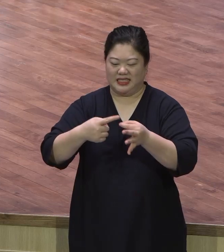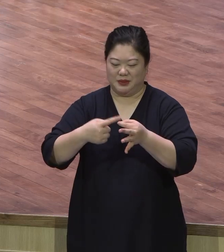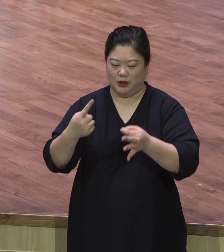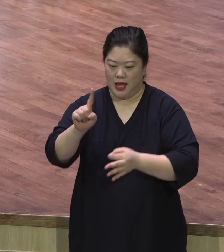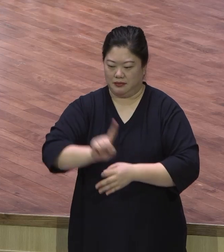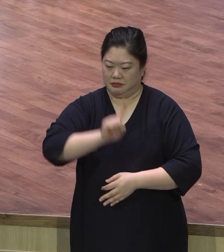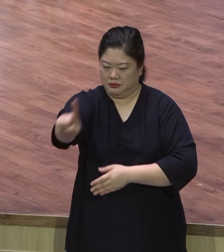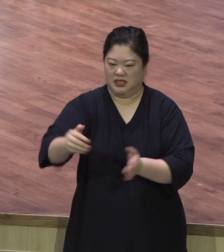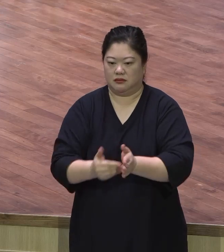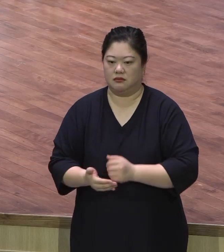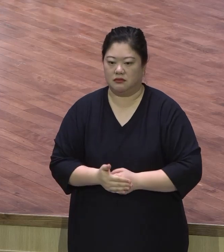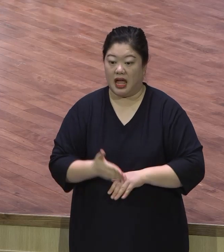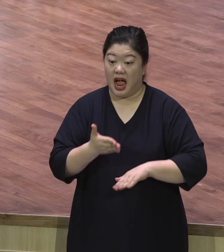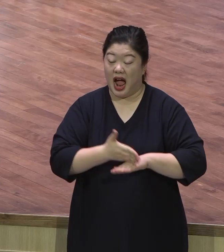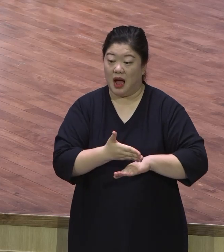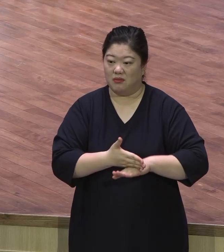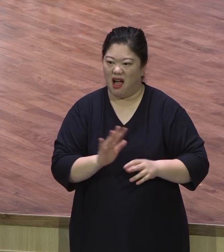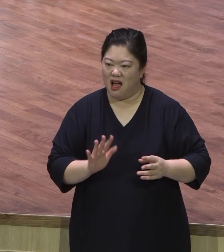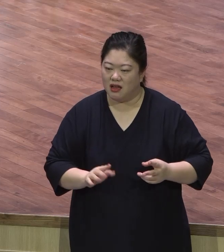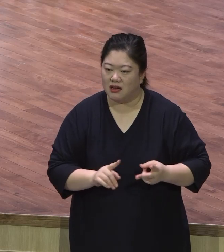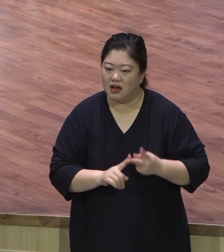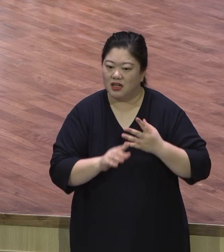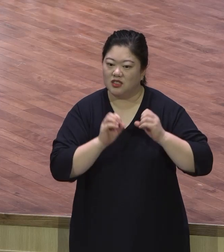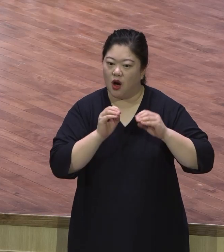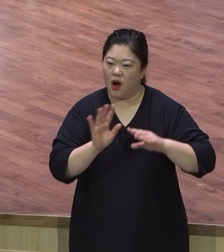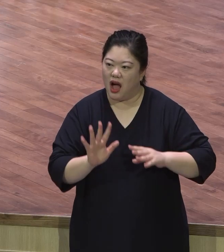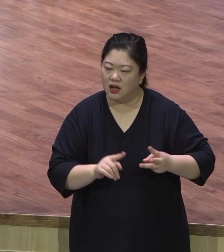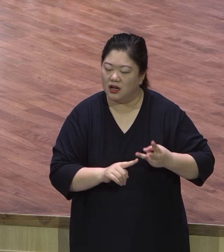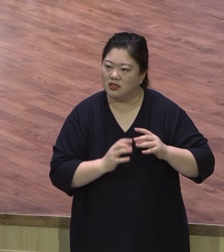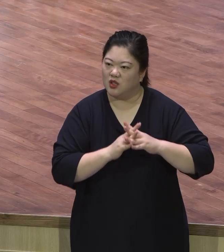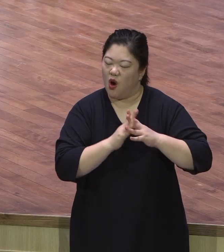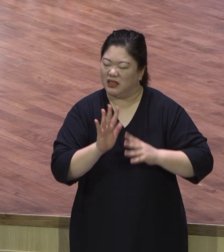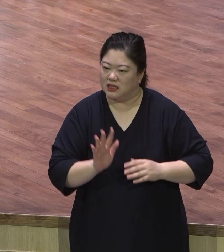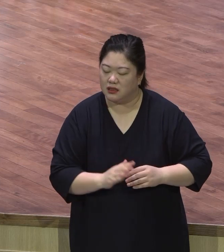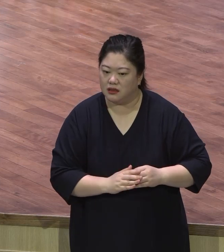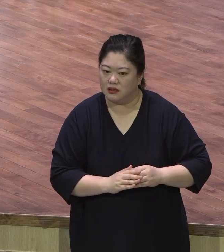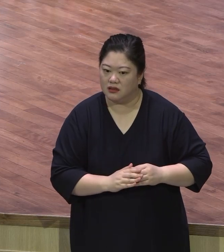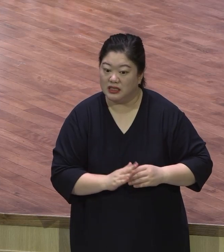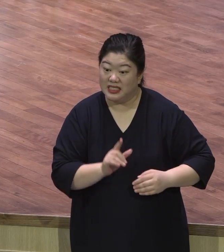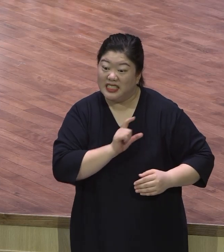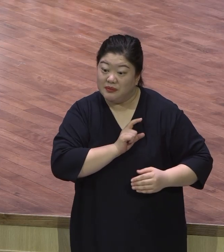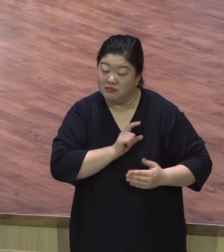감사라든가 성교 옹금이란 1차 하는 그런 분들도 있더라고요